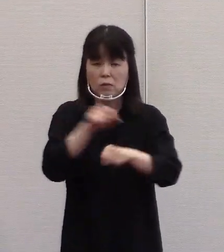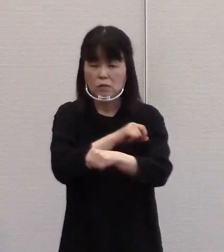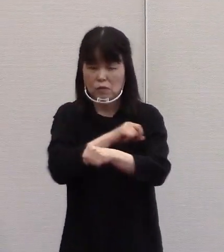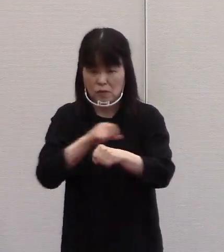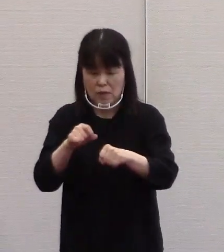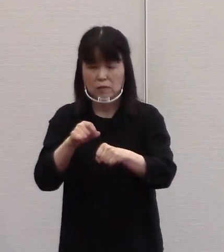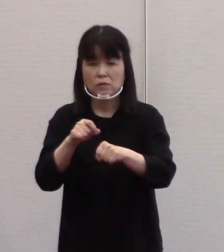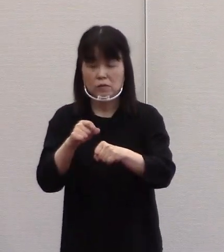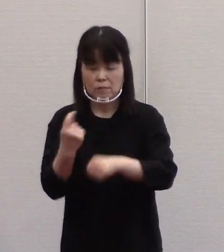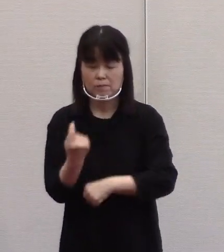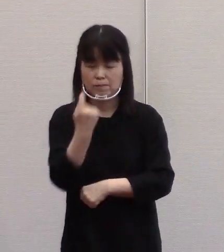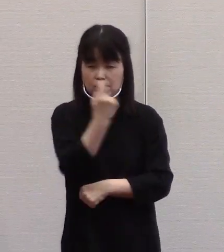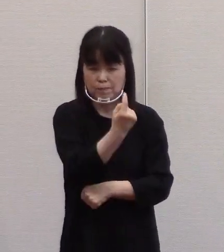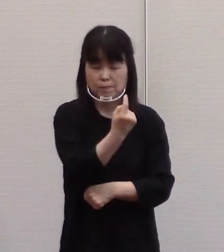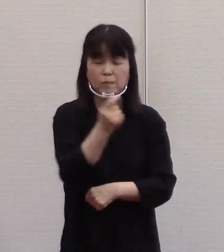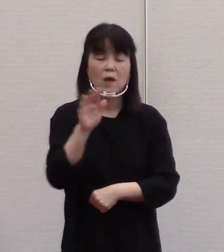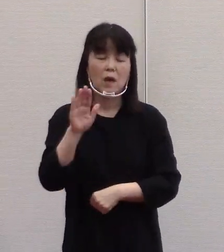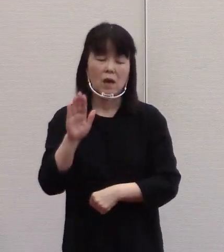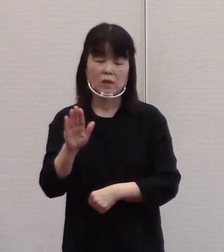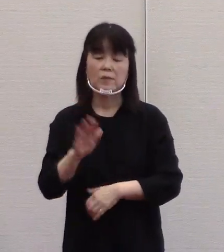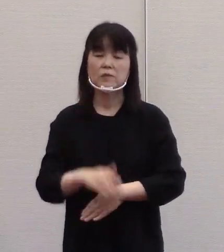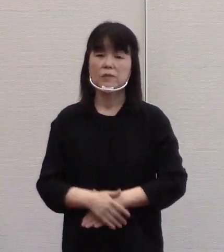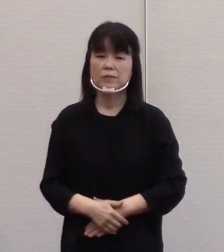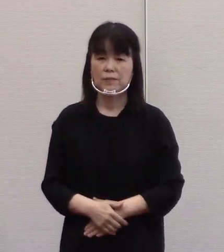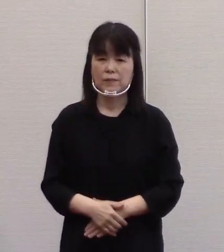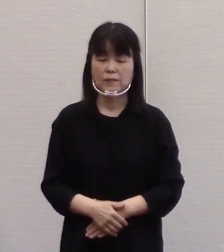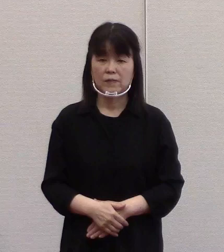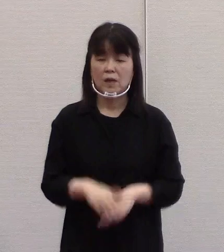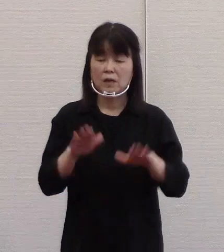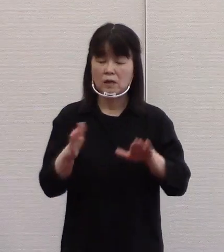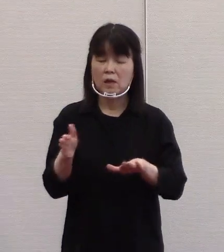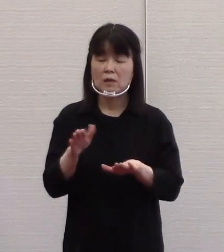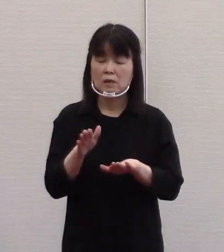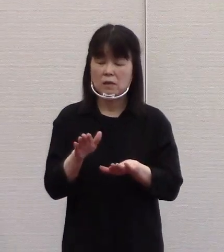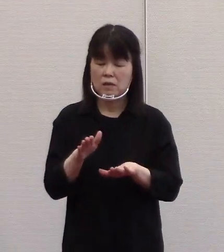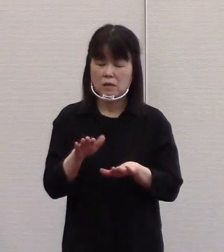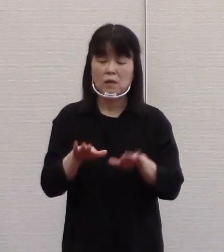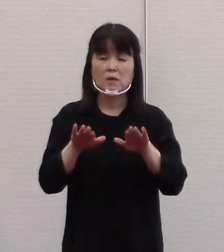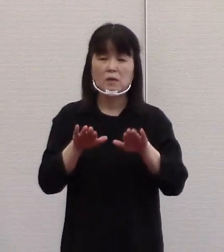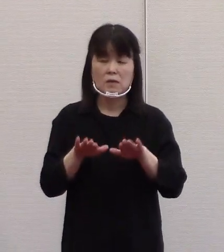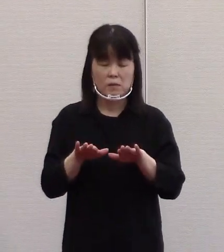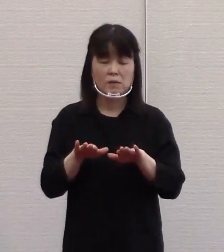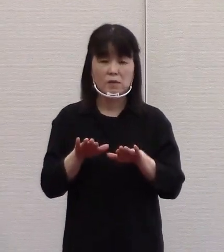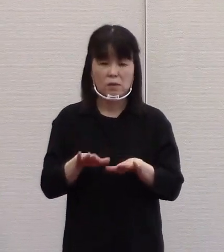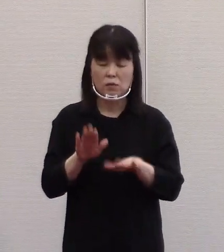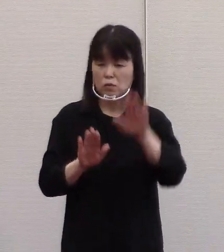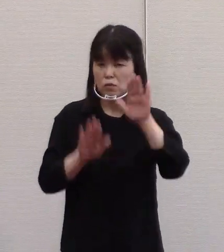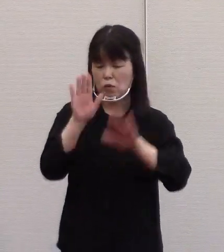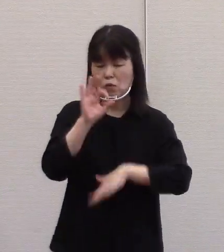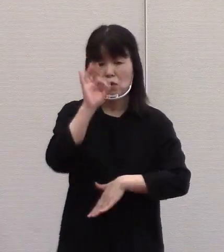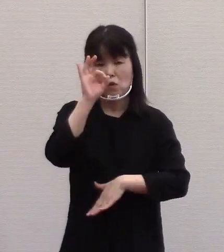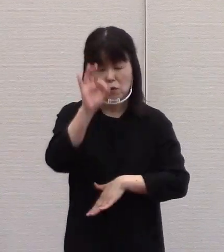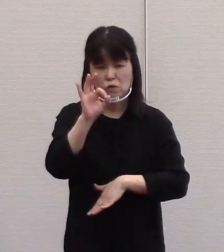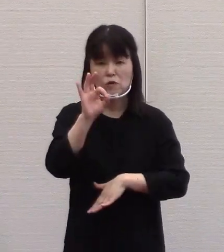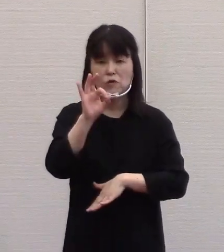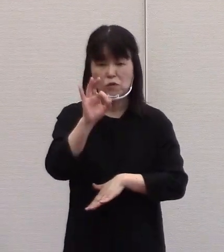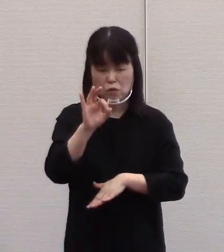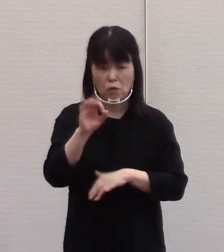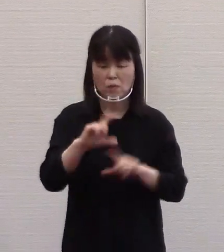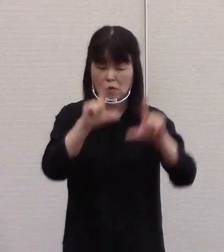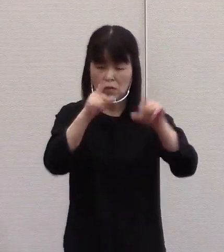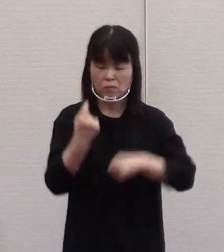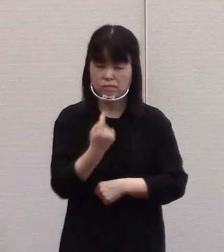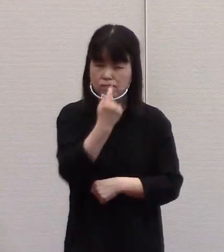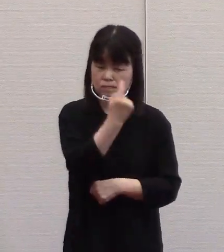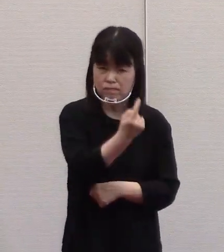はありますが、まあ昨今の状況を見るとなかなか、会議そのものも、まあ、